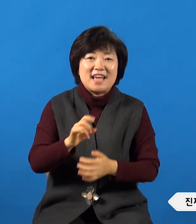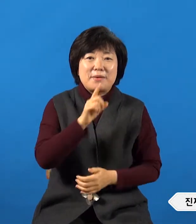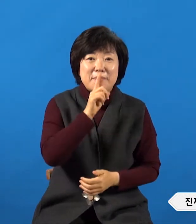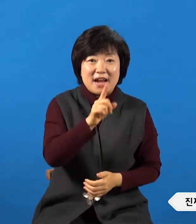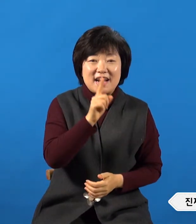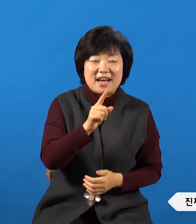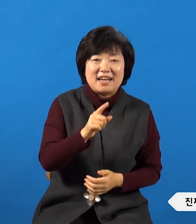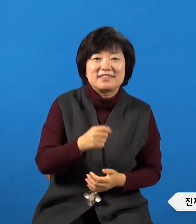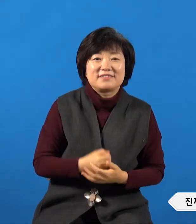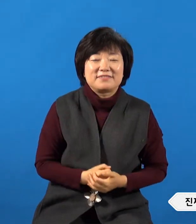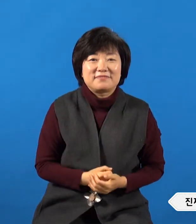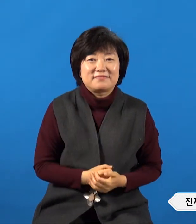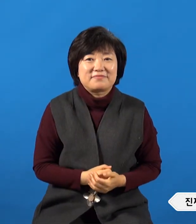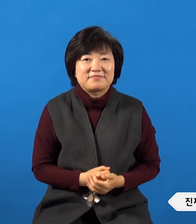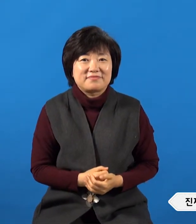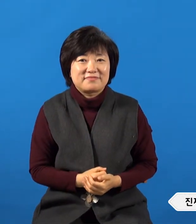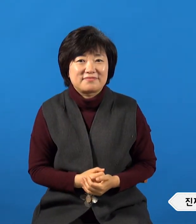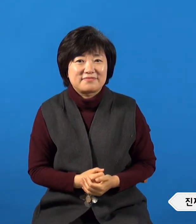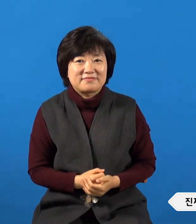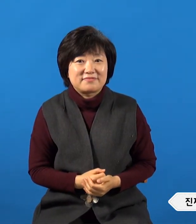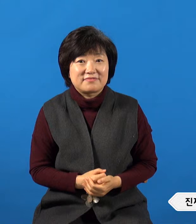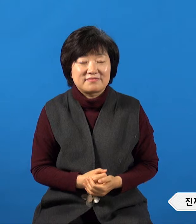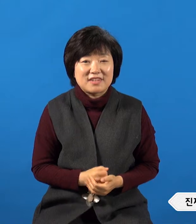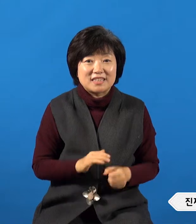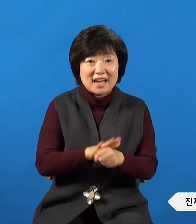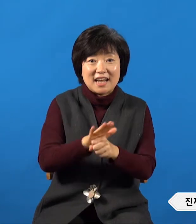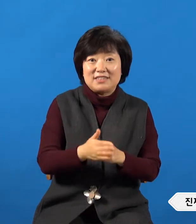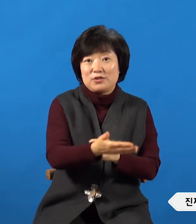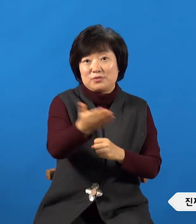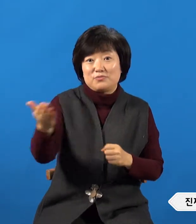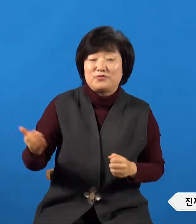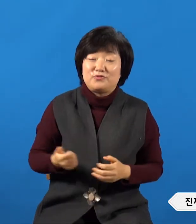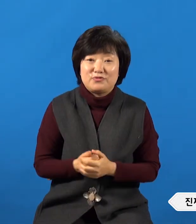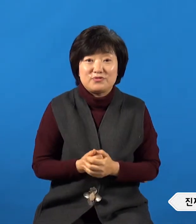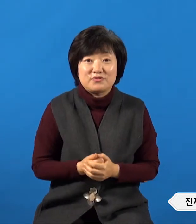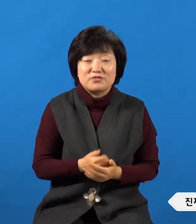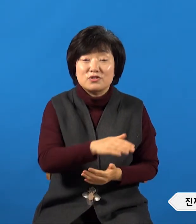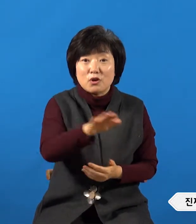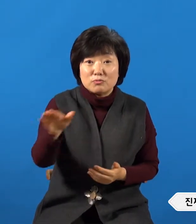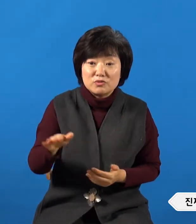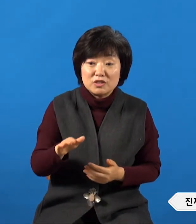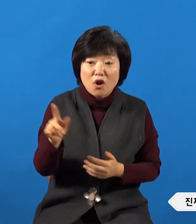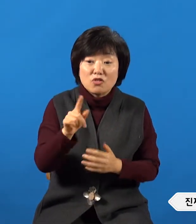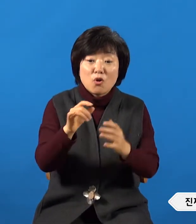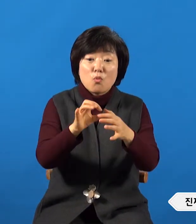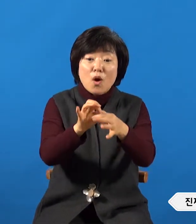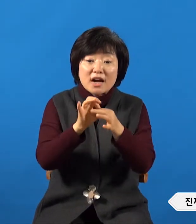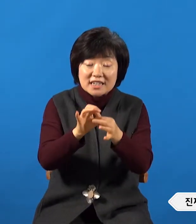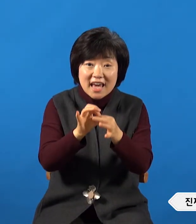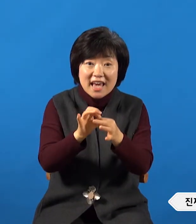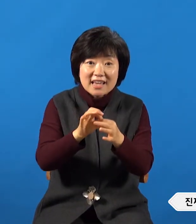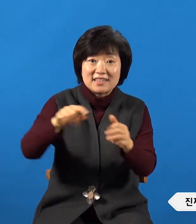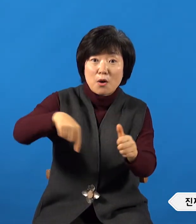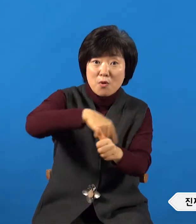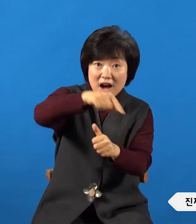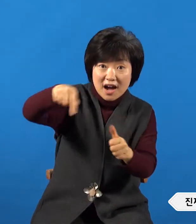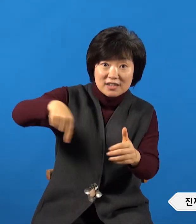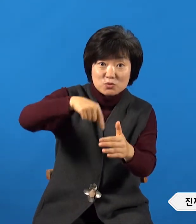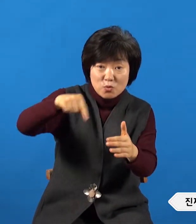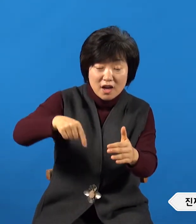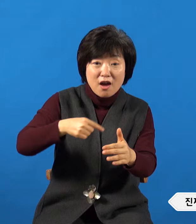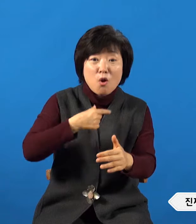성경은 말씀하고 있다는 것입니다. 사랑하는 여러분, 우리가 어떤 관계 가운데, 상황